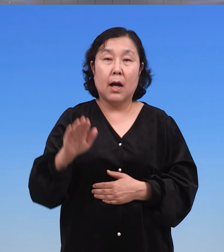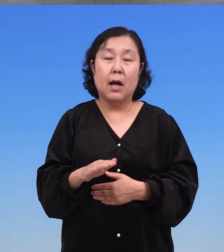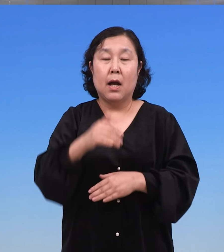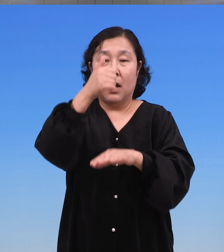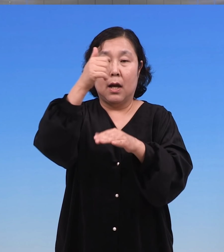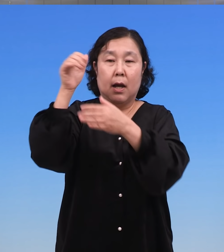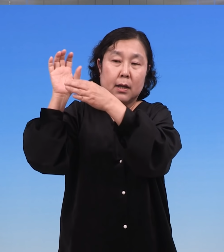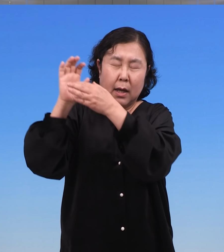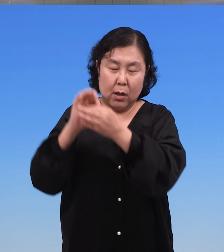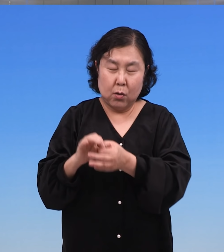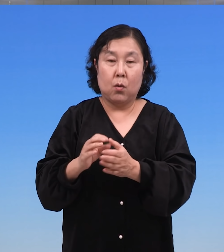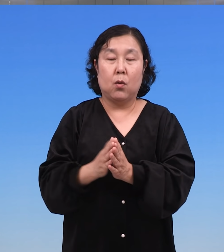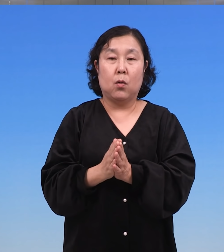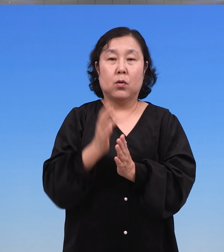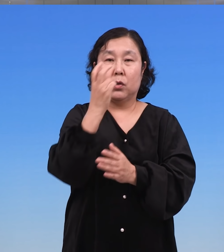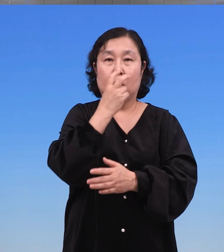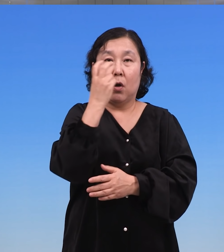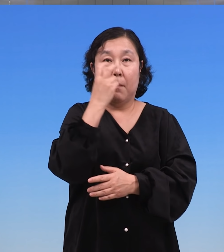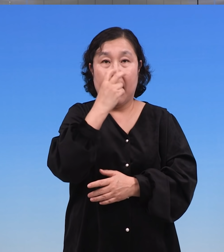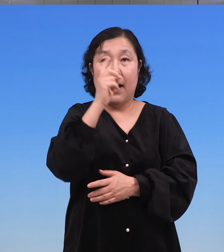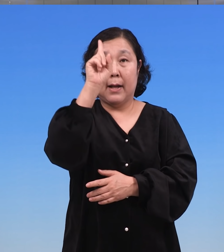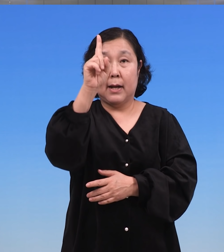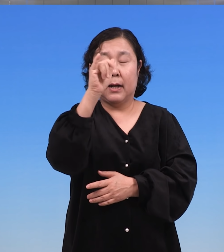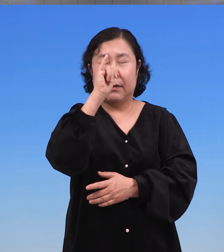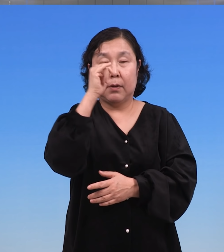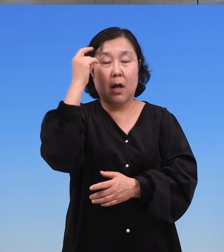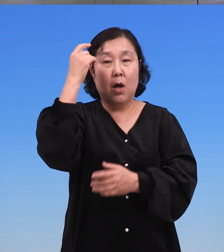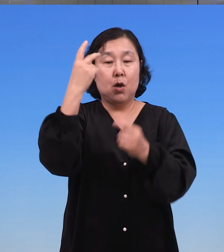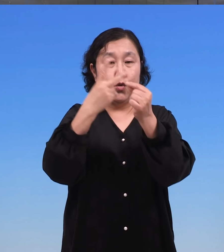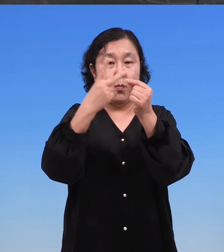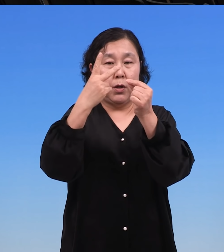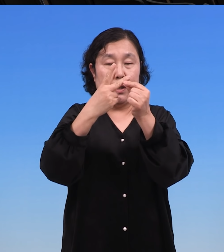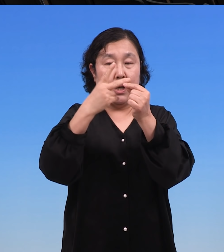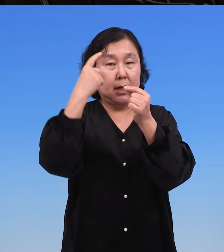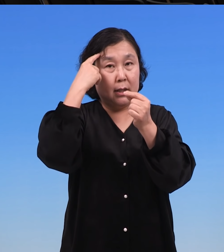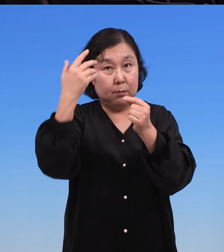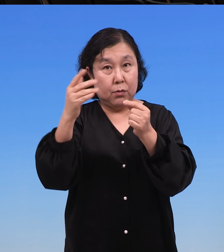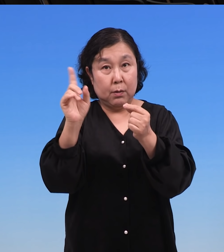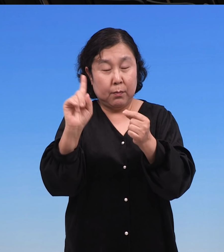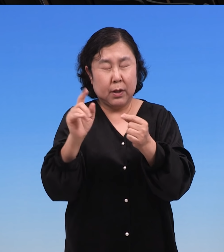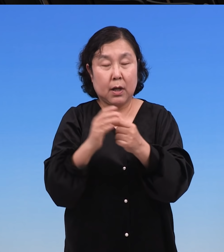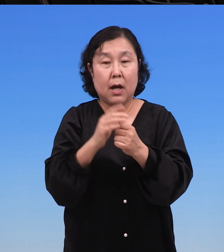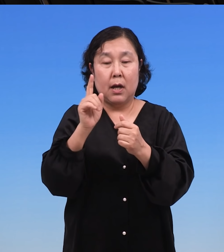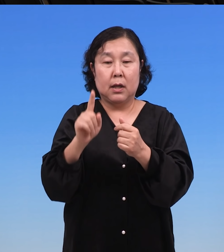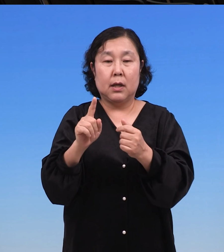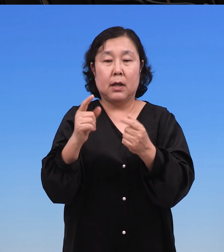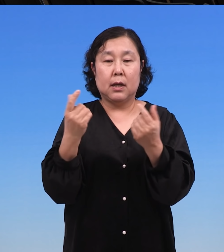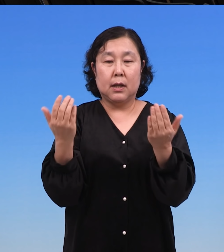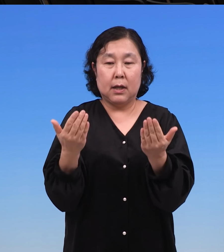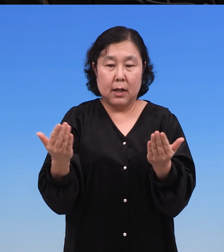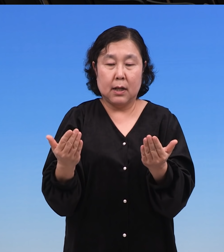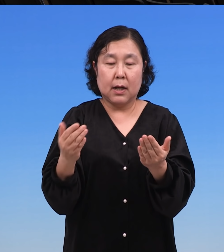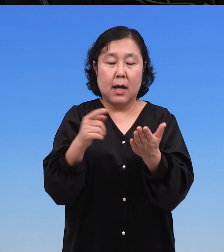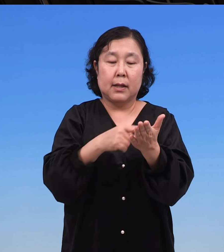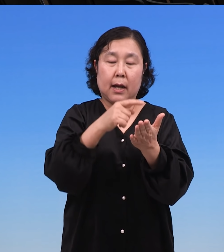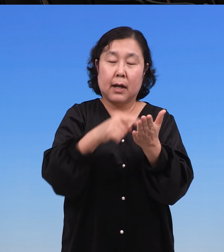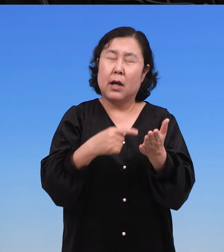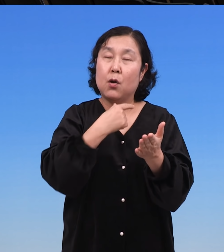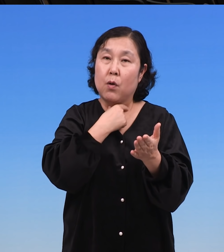그런가 하면 이제 우리가 계속 점검해야 될 한 가지가 더 있는데요. 두 번째 질문이 뭐냐? 이것이 가능하도록, 이것이